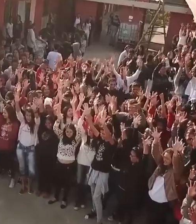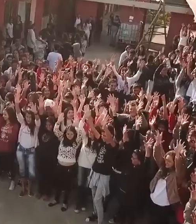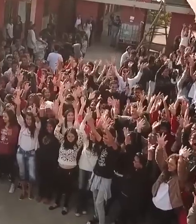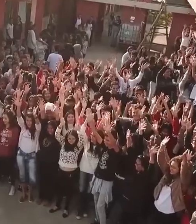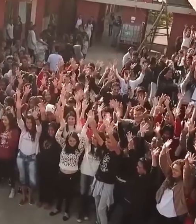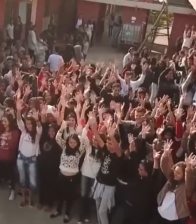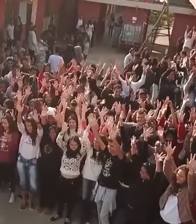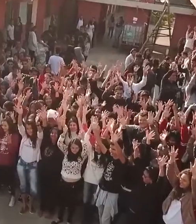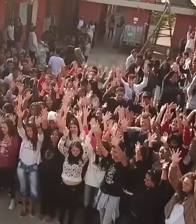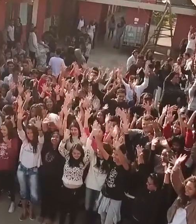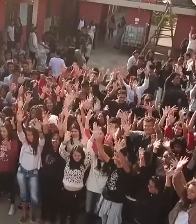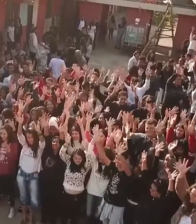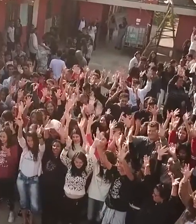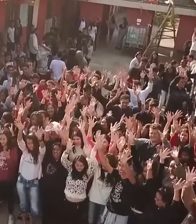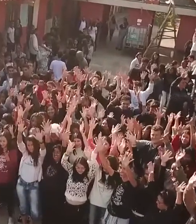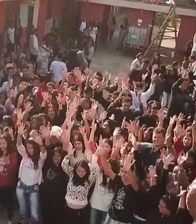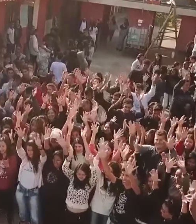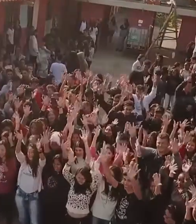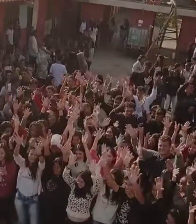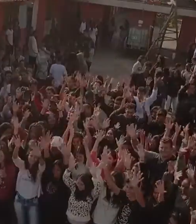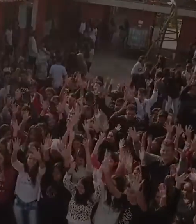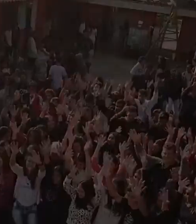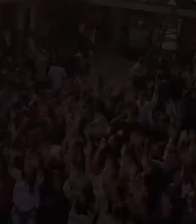that this might be